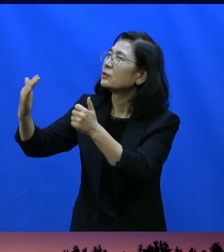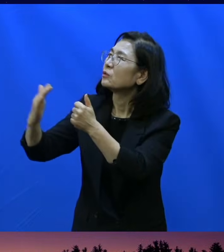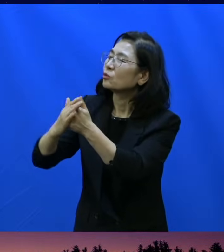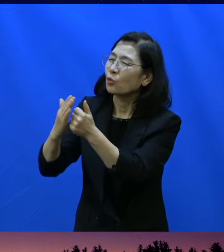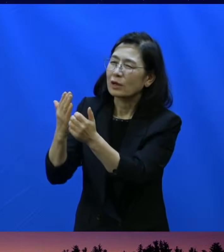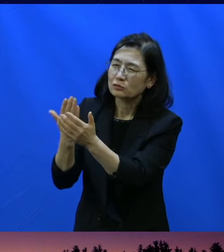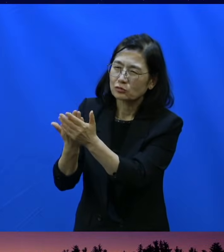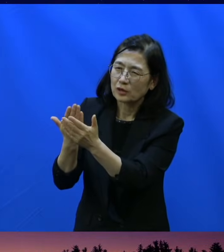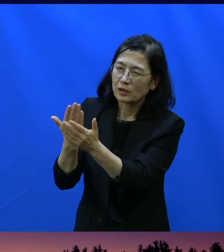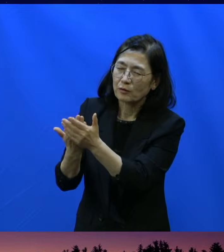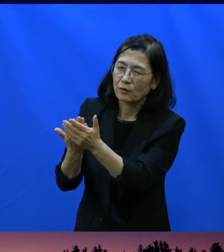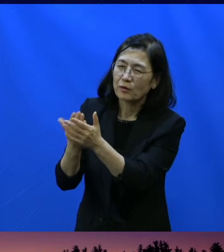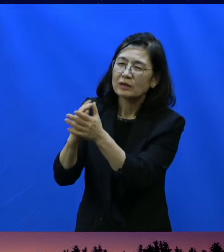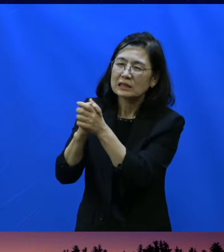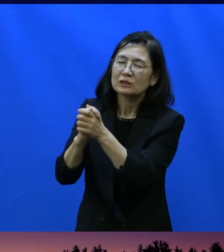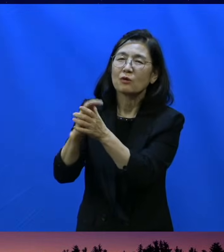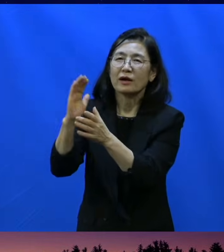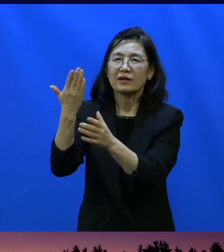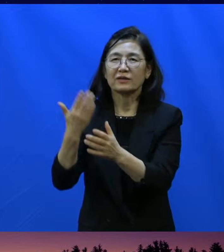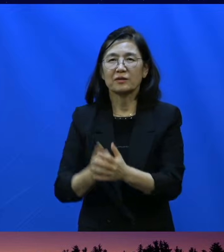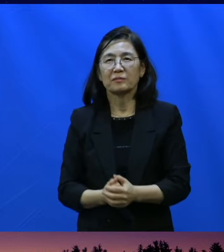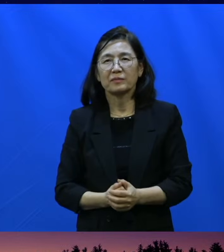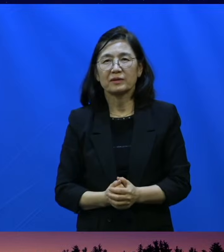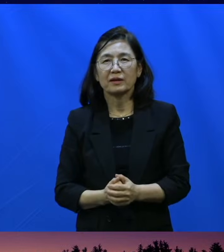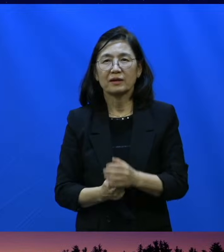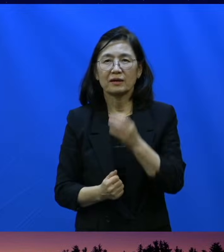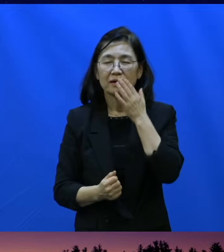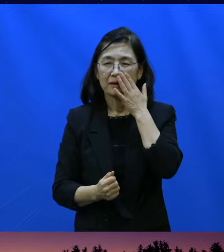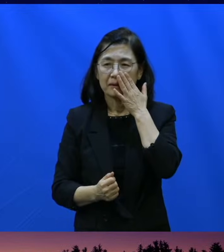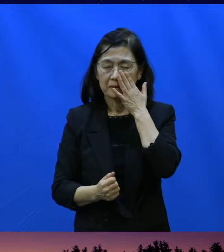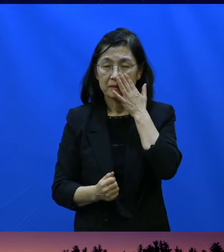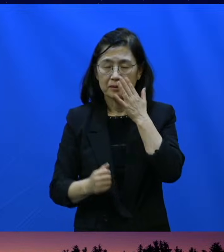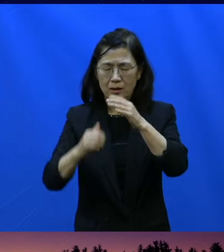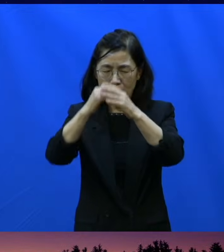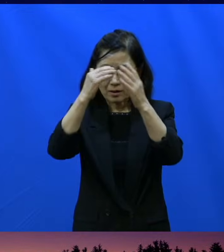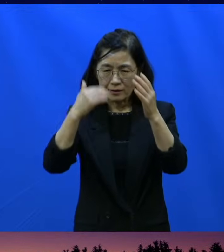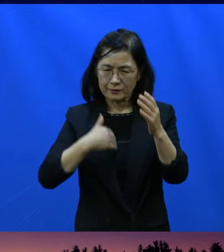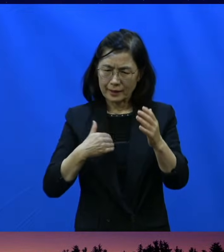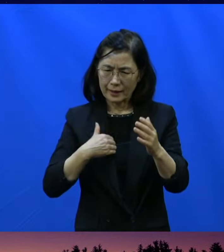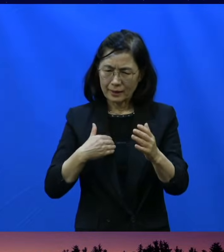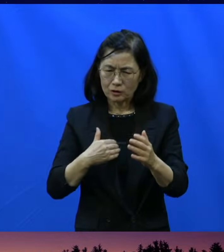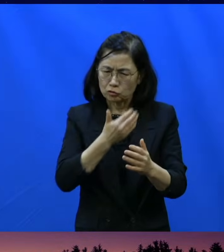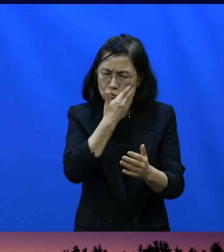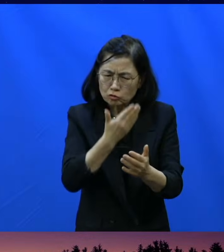은혜로 산다는 건 뭘 의미합니까? 모든 결정의 순간에 하나님을 초대하는 거예요.